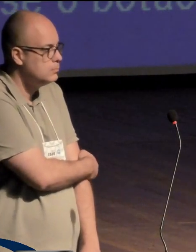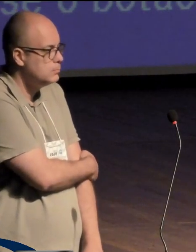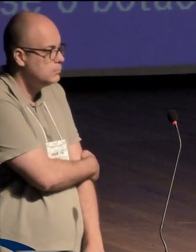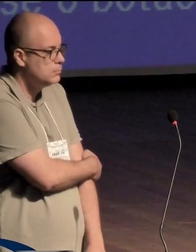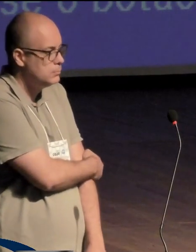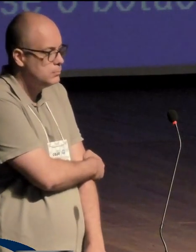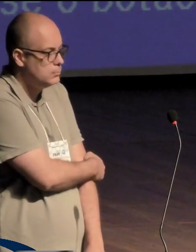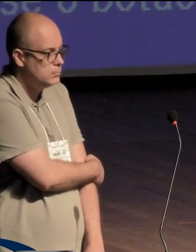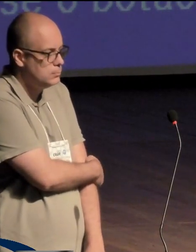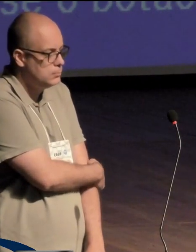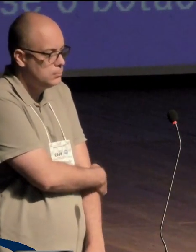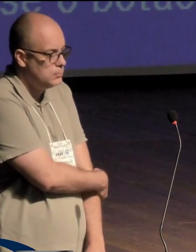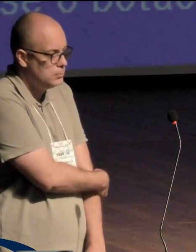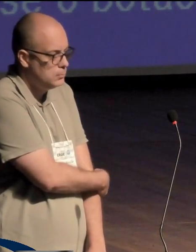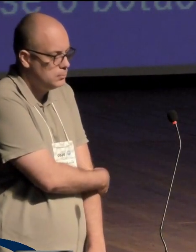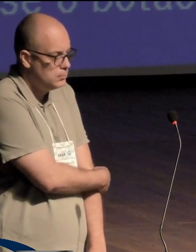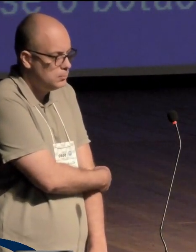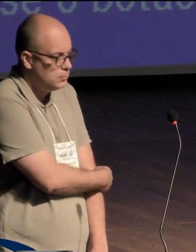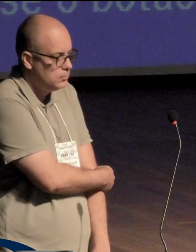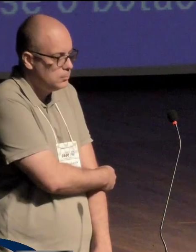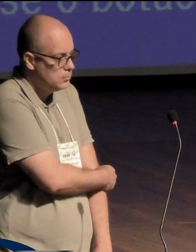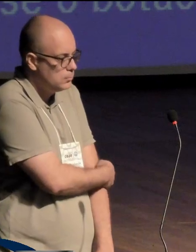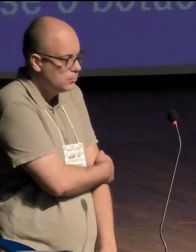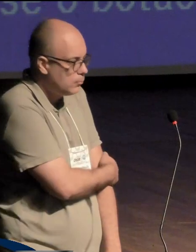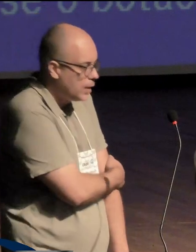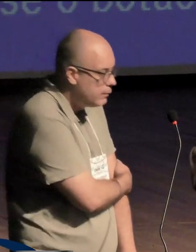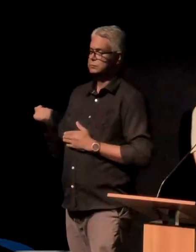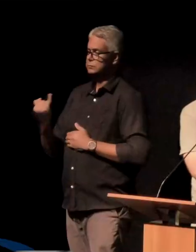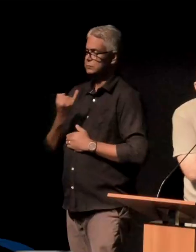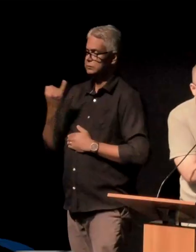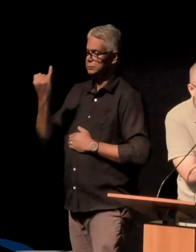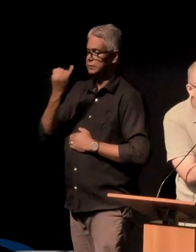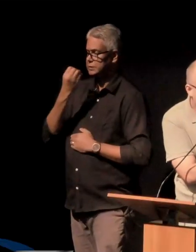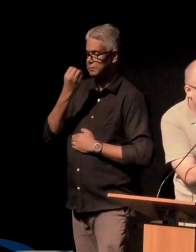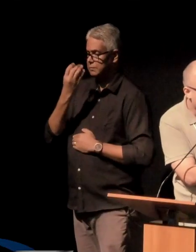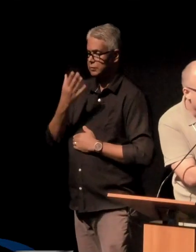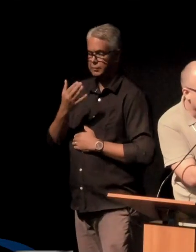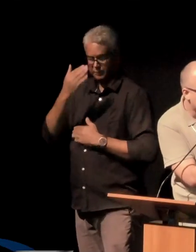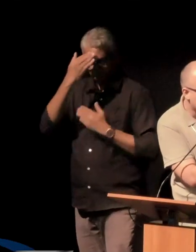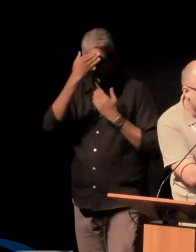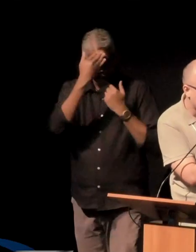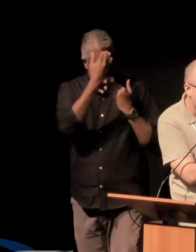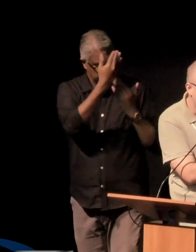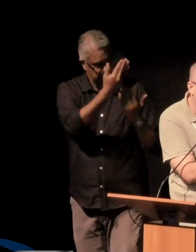ganhar potência que ela tem né importante muito bom